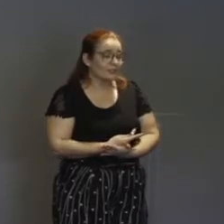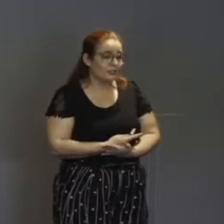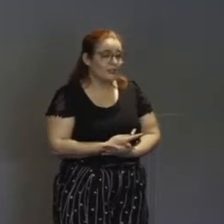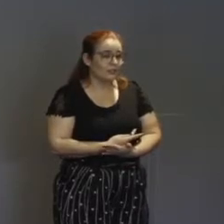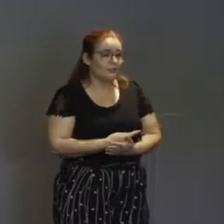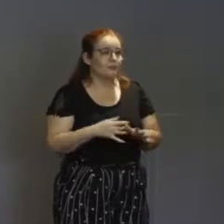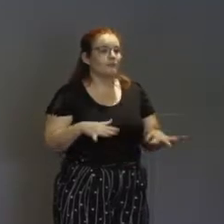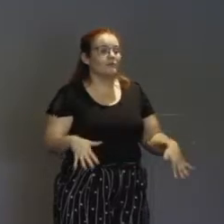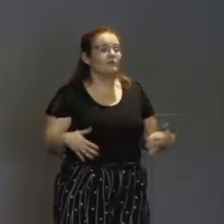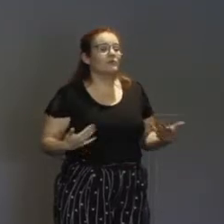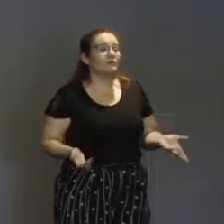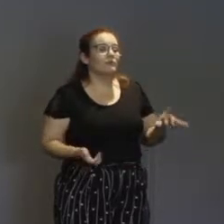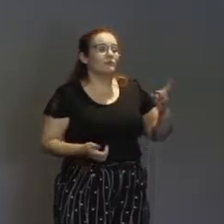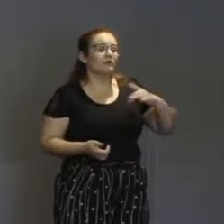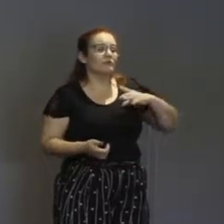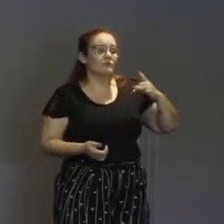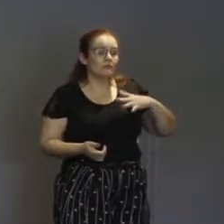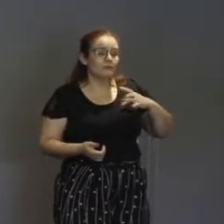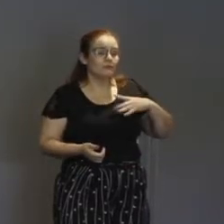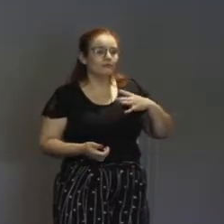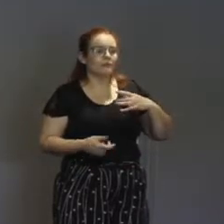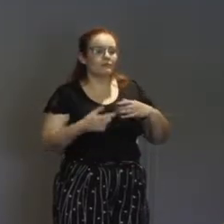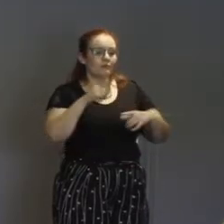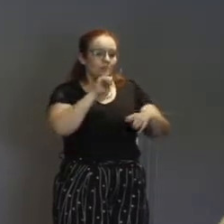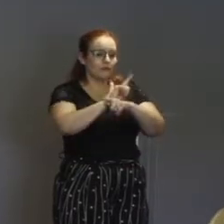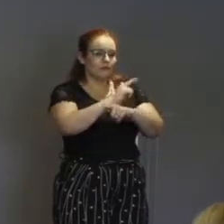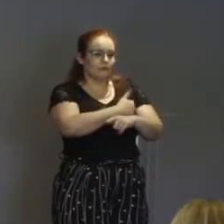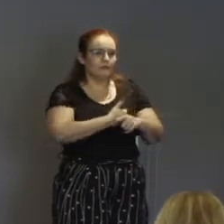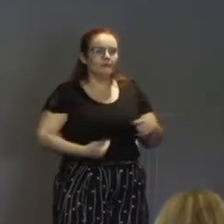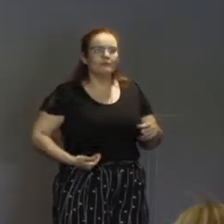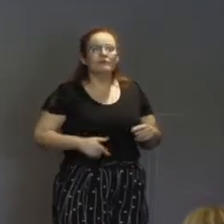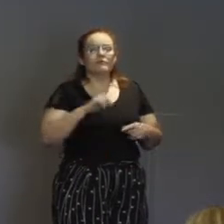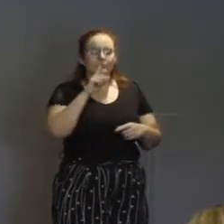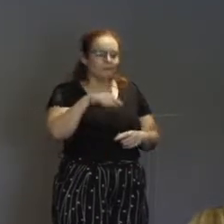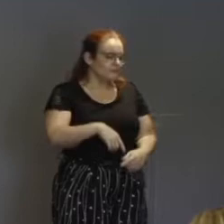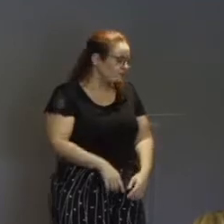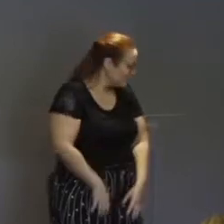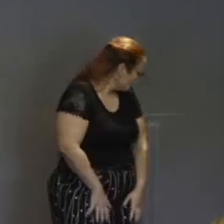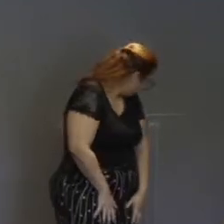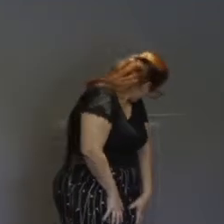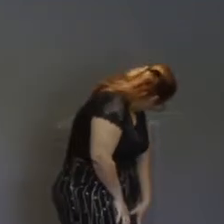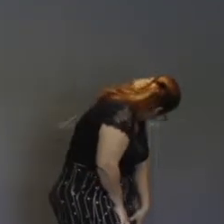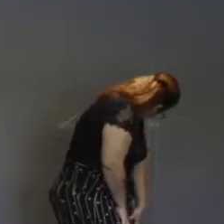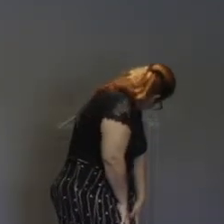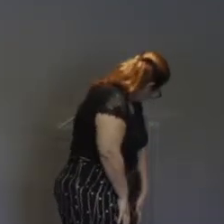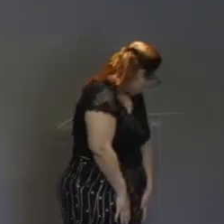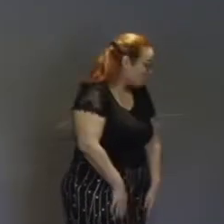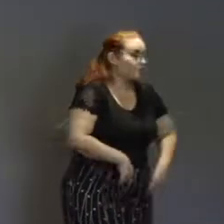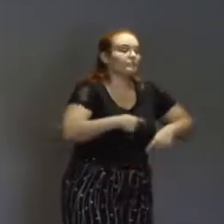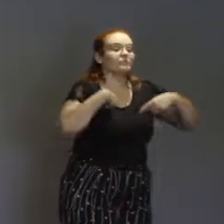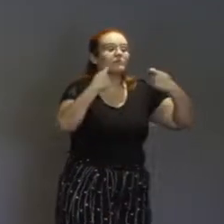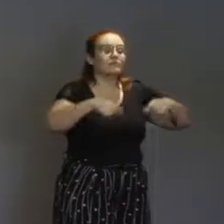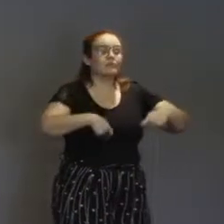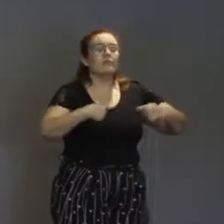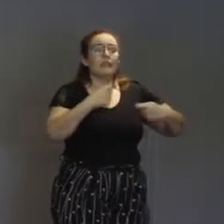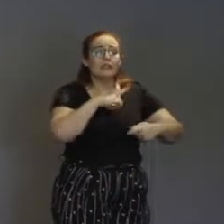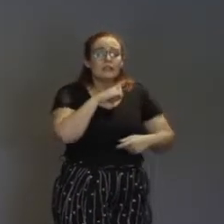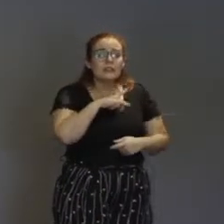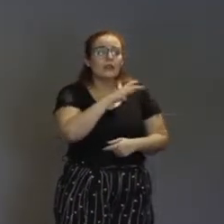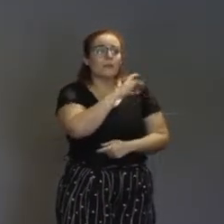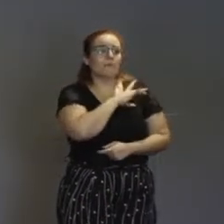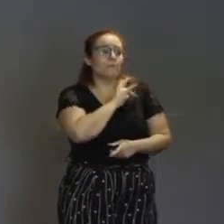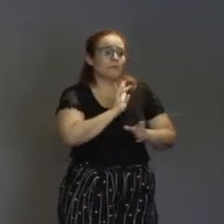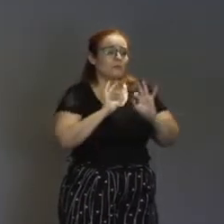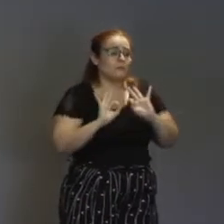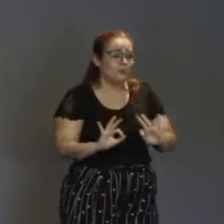medo do gestor público é fundado, é bem fundado, porque aqui não tem uma plateia de gestor público, eu não preciso falar isso para eles, mas para